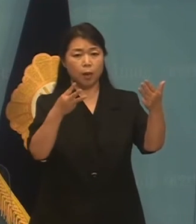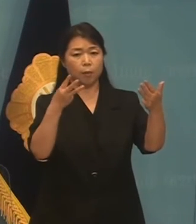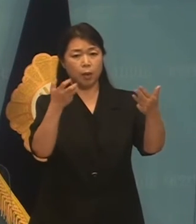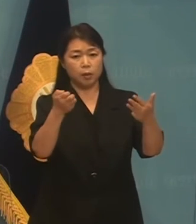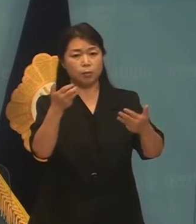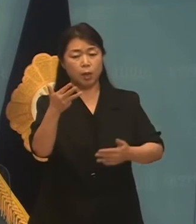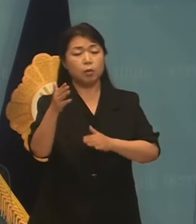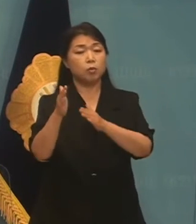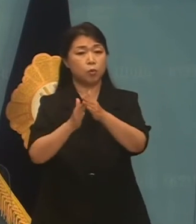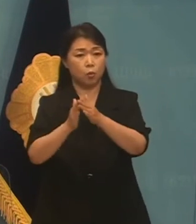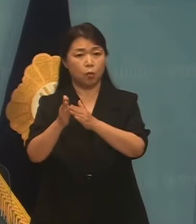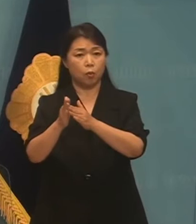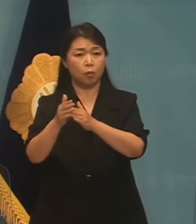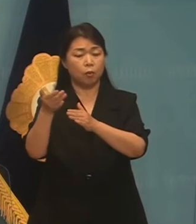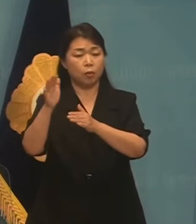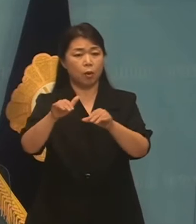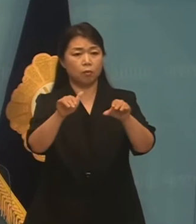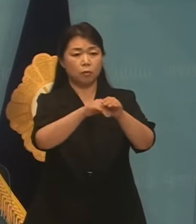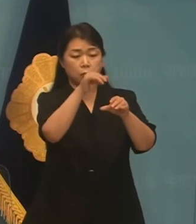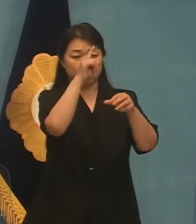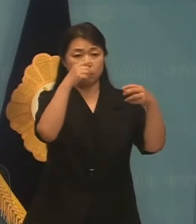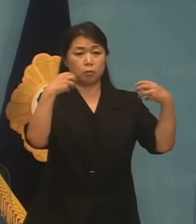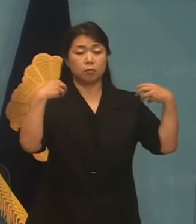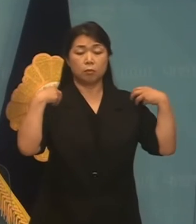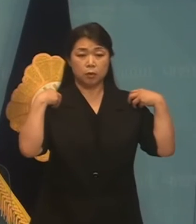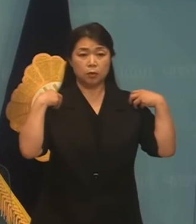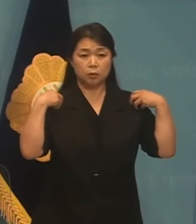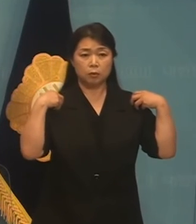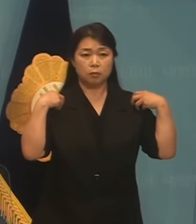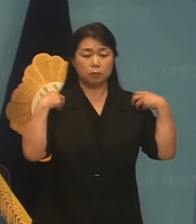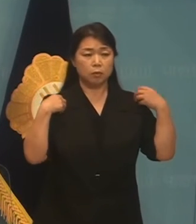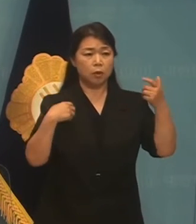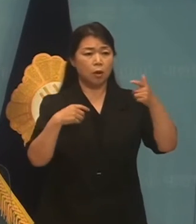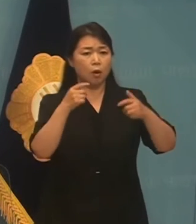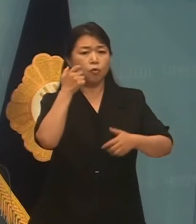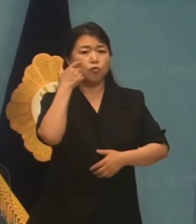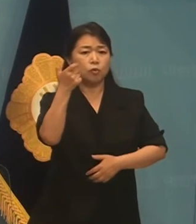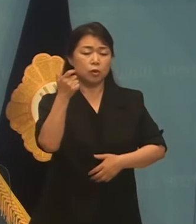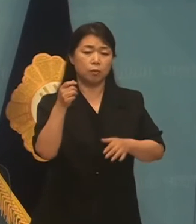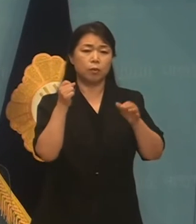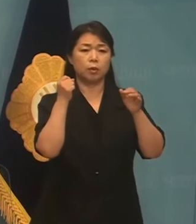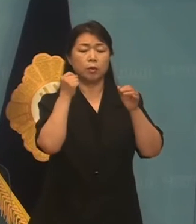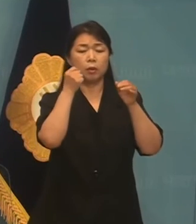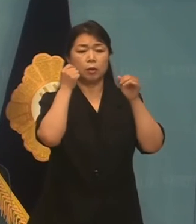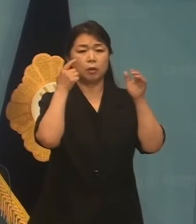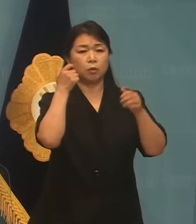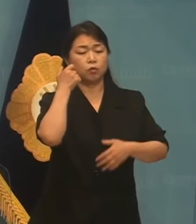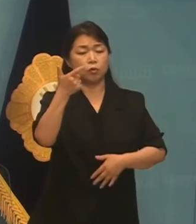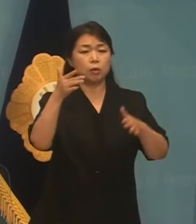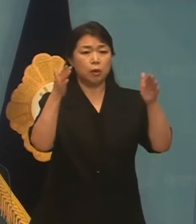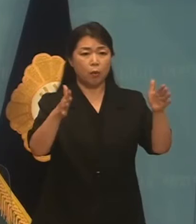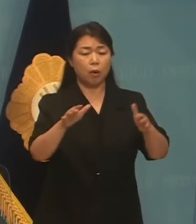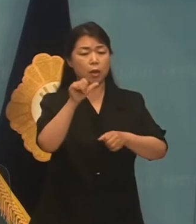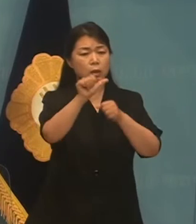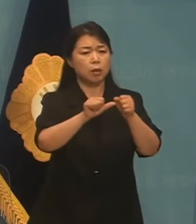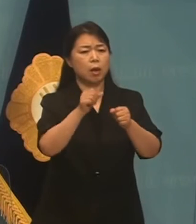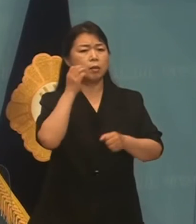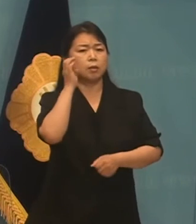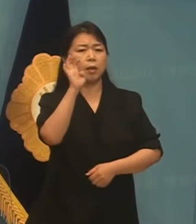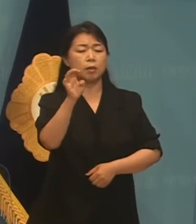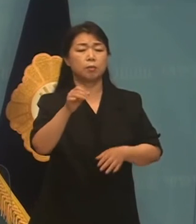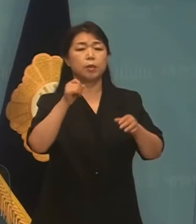388조 원이 됐습니다. 그런데 문재인 정권에서는 60개월 임기 전체도 아직 불과 40개월